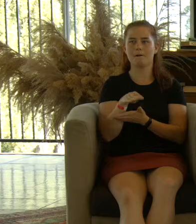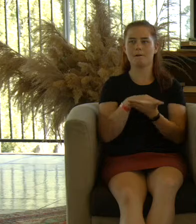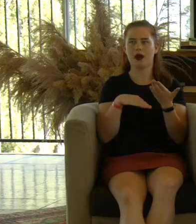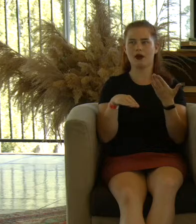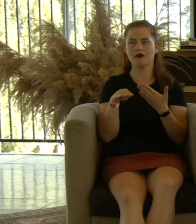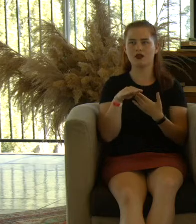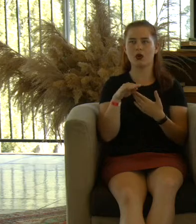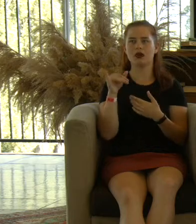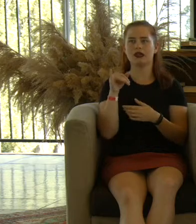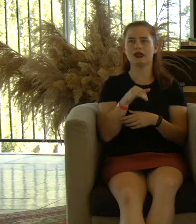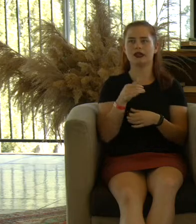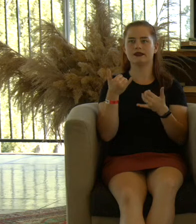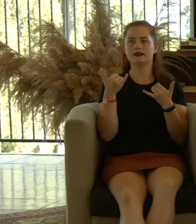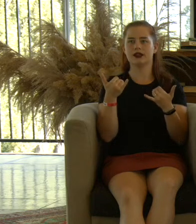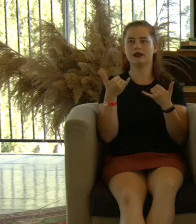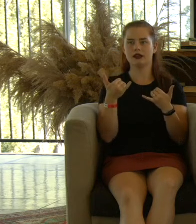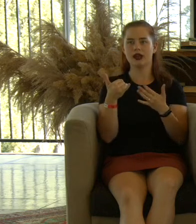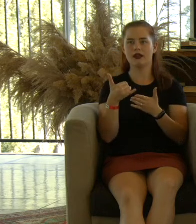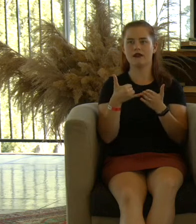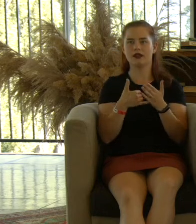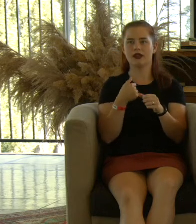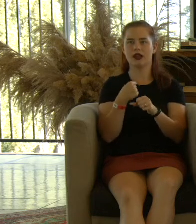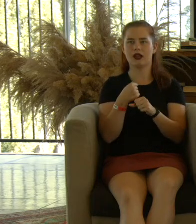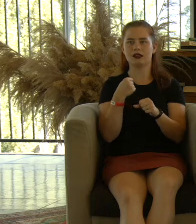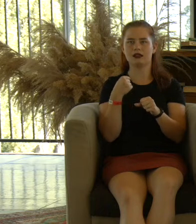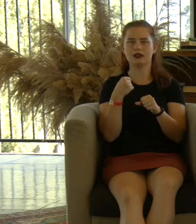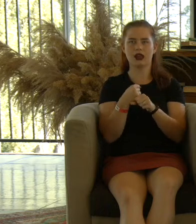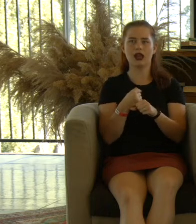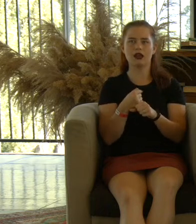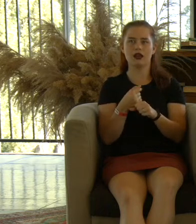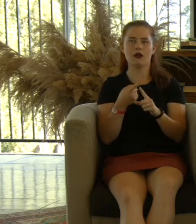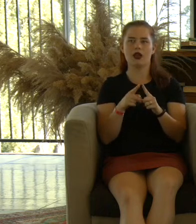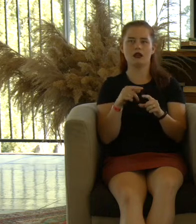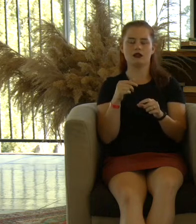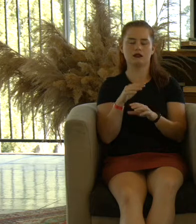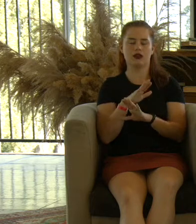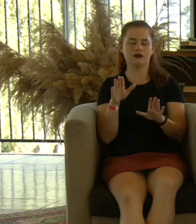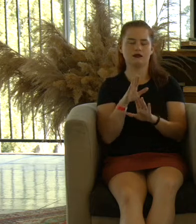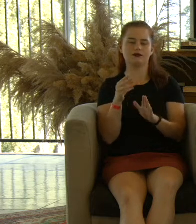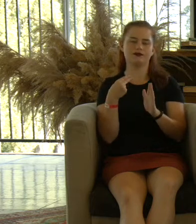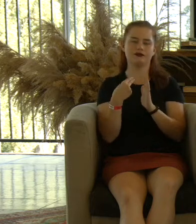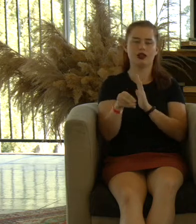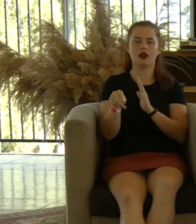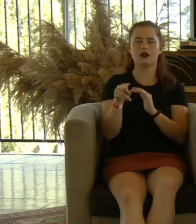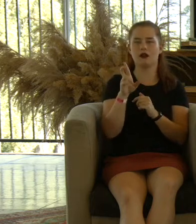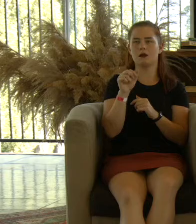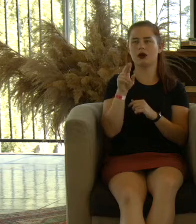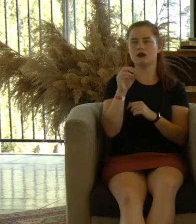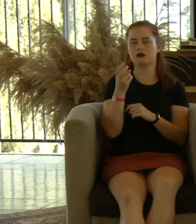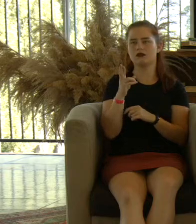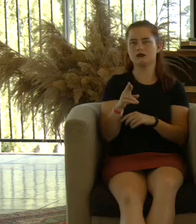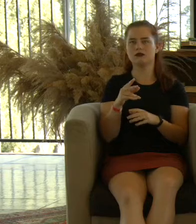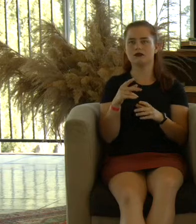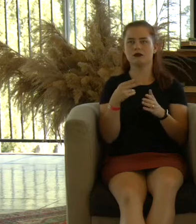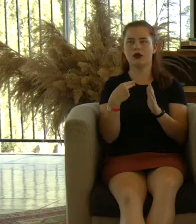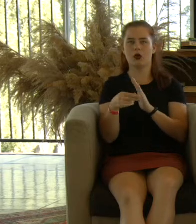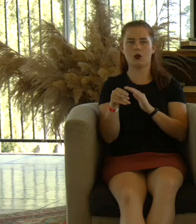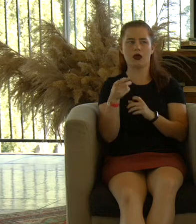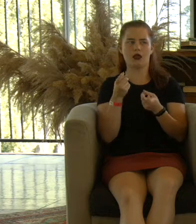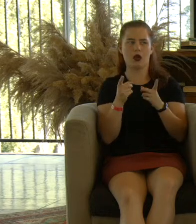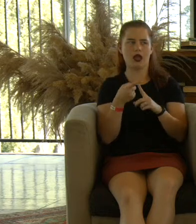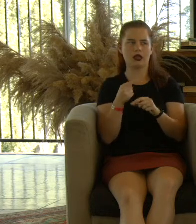И в современном виноделии малолактику практически никто сам не ждет. Для этого покупают дорогие бактерии, чтобы стимулировать. В натуральном это, соответственно, не